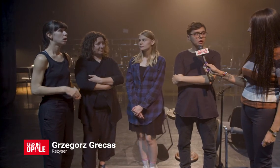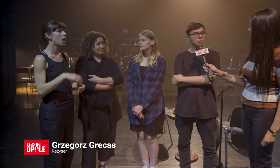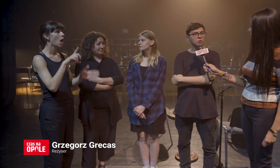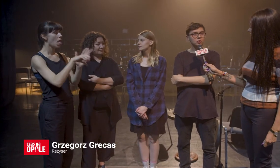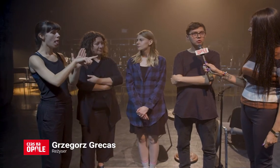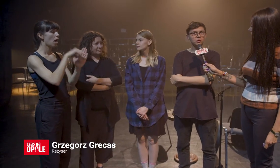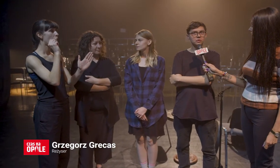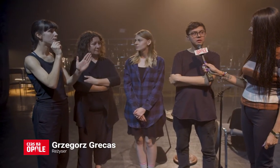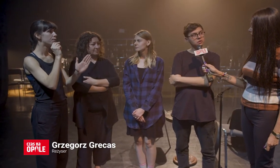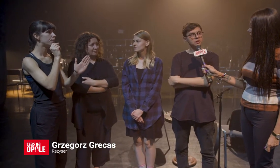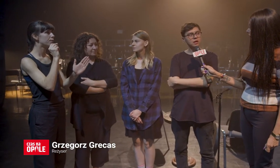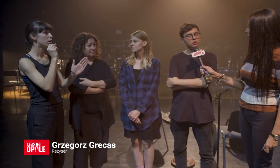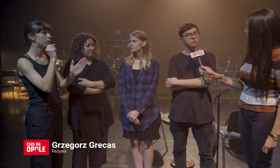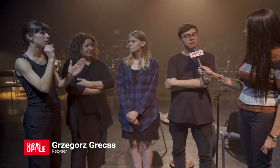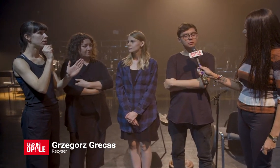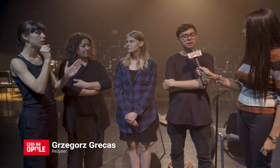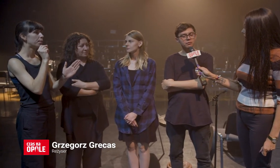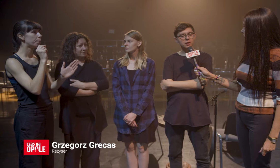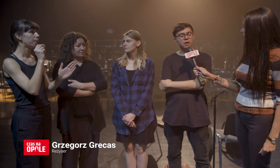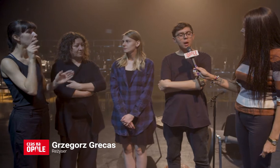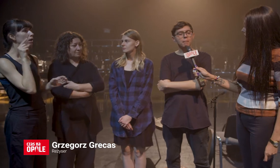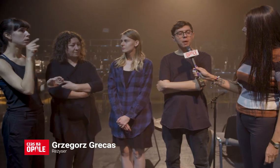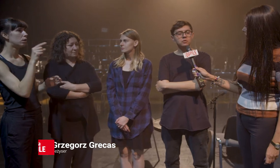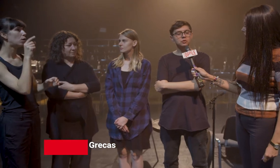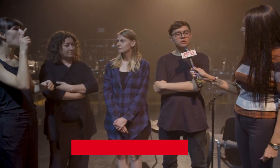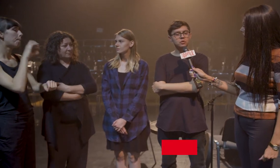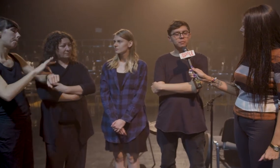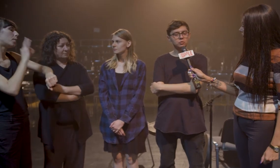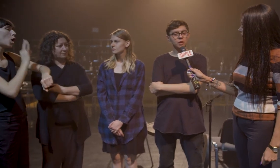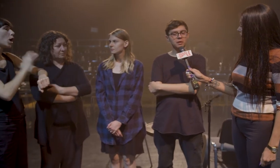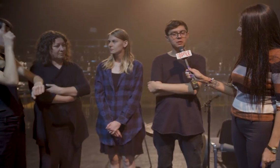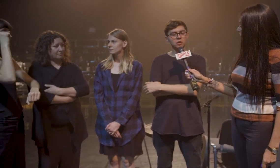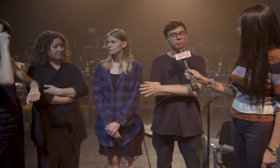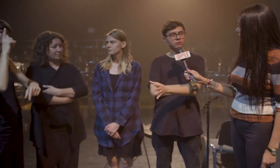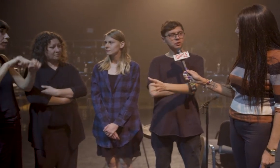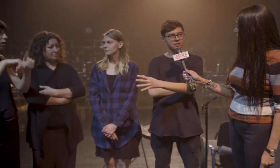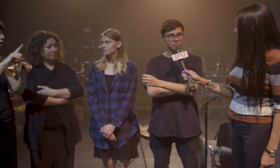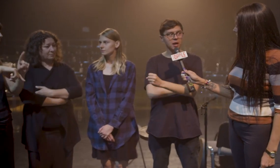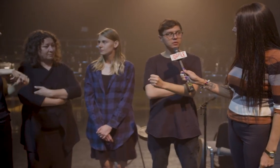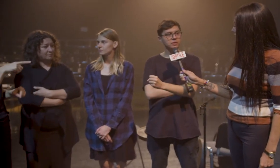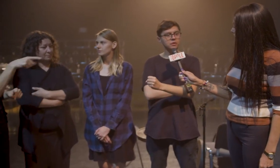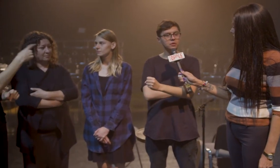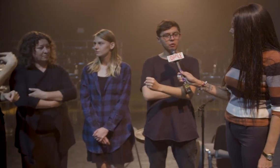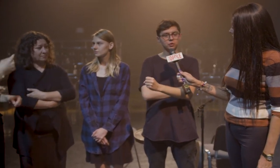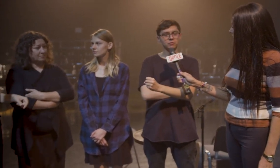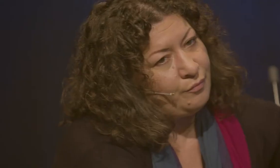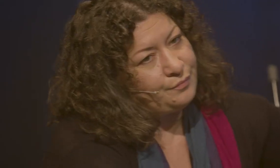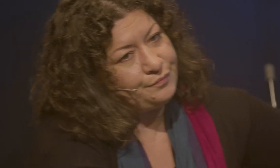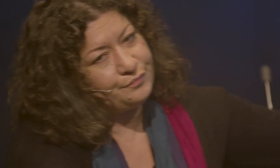repertuaru, to jest jakiś znak rozpoznawczy migawek. Bardzo często pracujemy na takich opowieściach zebranych, kiedy wchodzimy w jakieś miejsce,